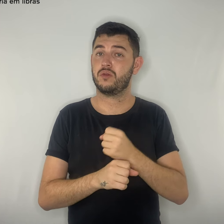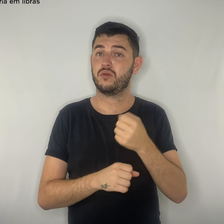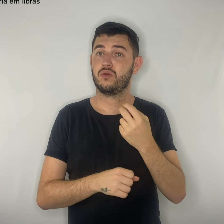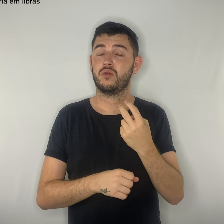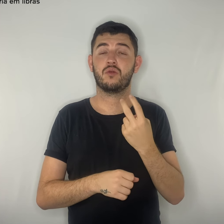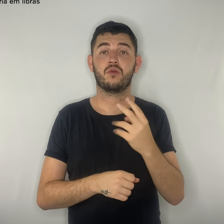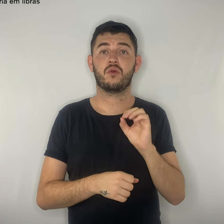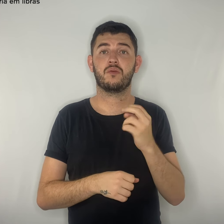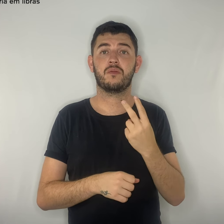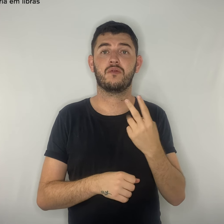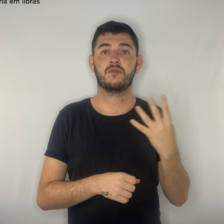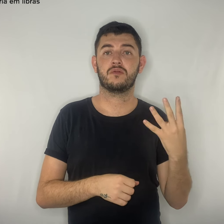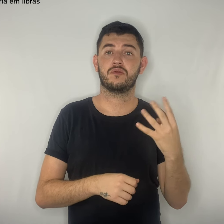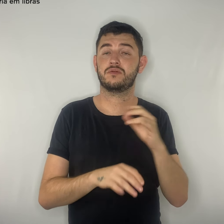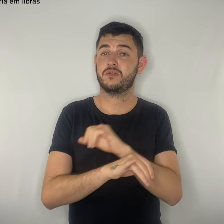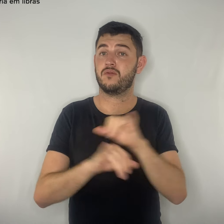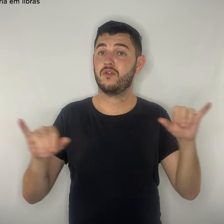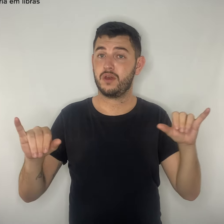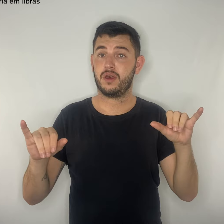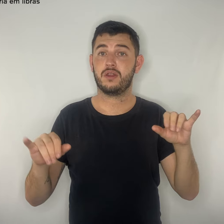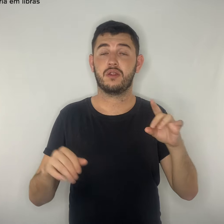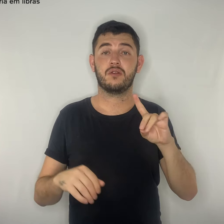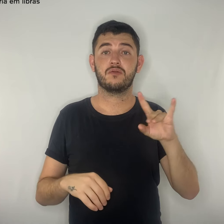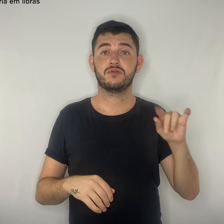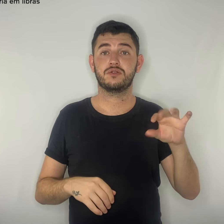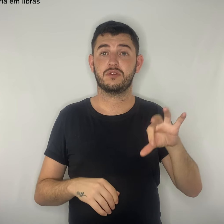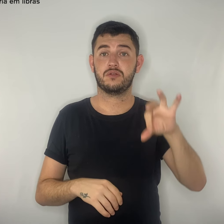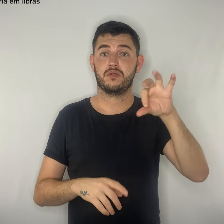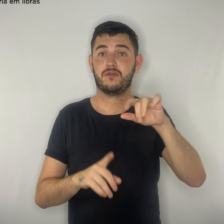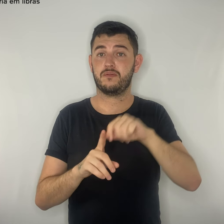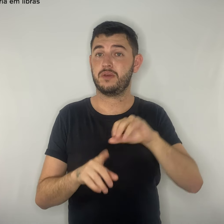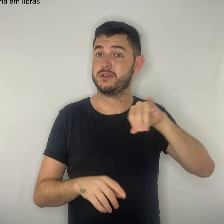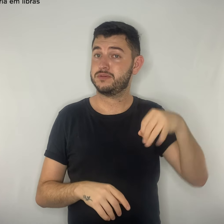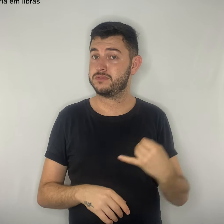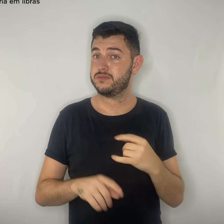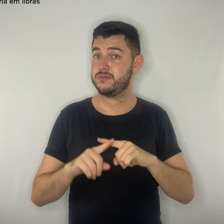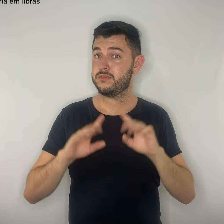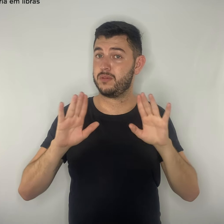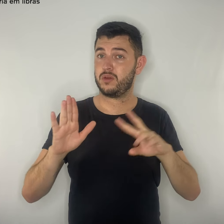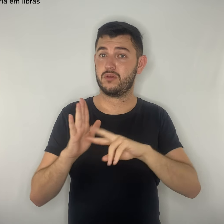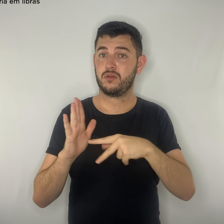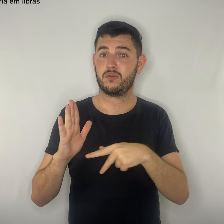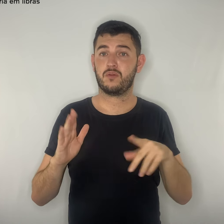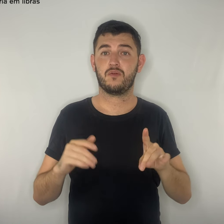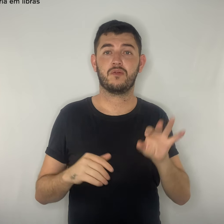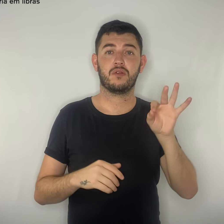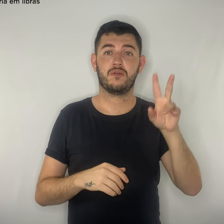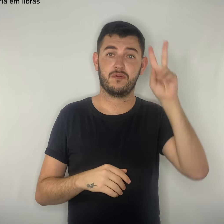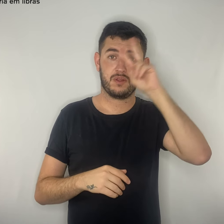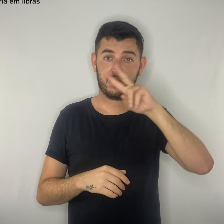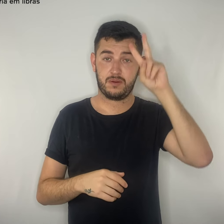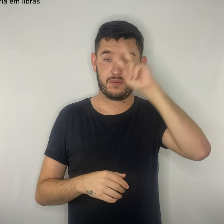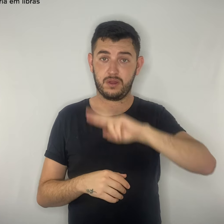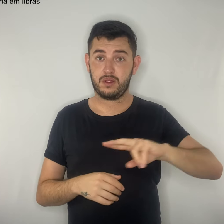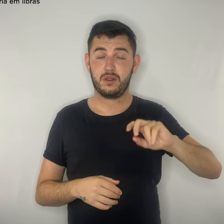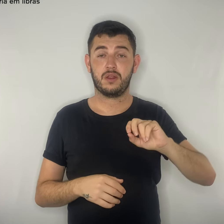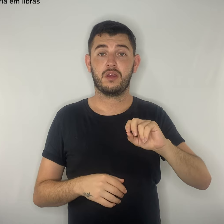nessa terça-feira 9 o sindicato lembra a todos que na quarta-feira 3/01 a